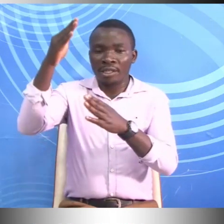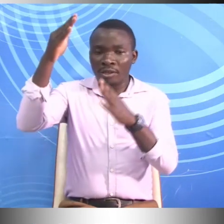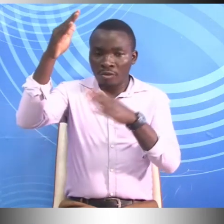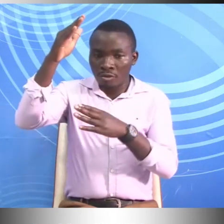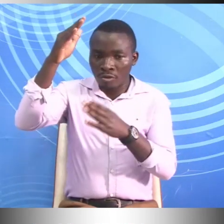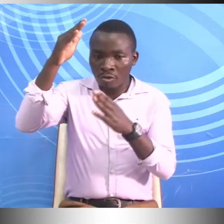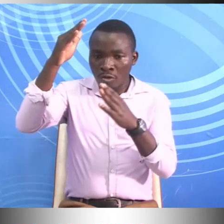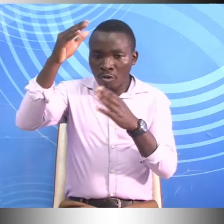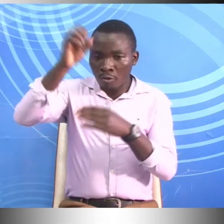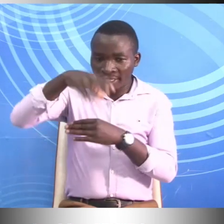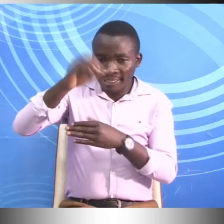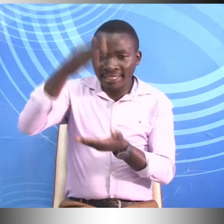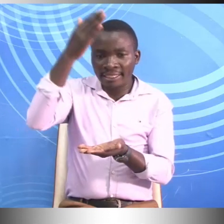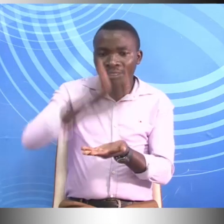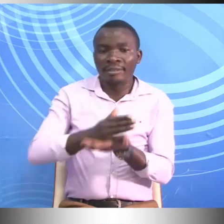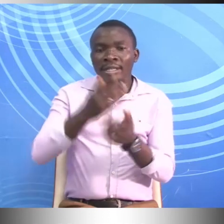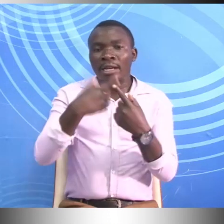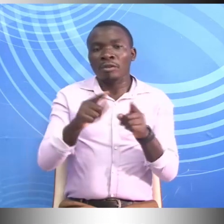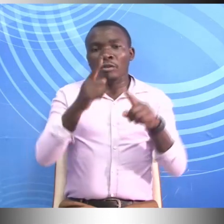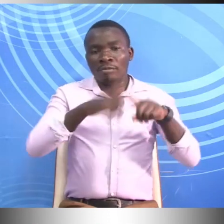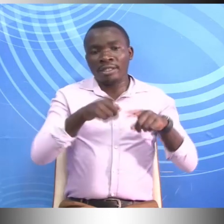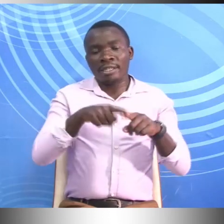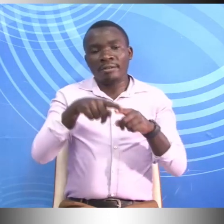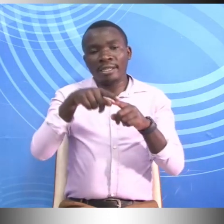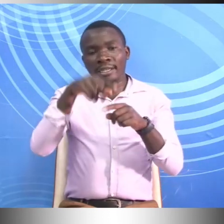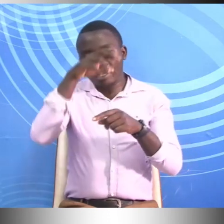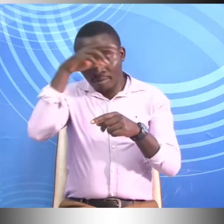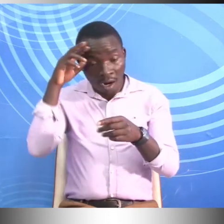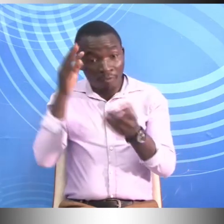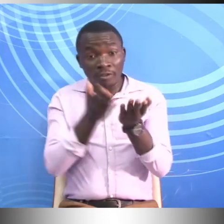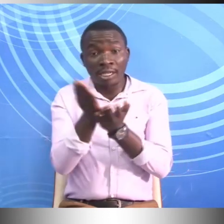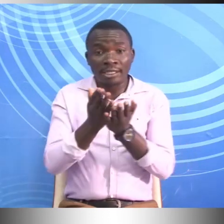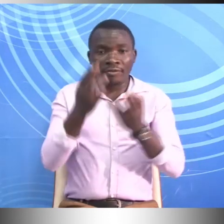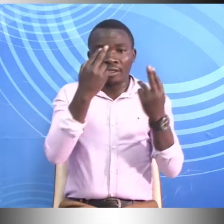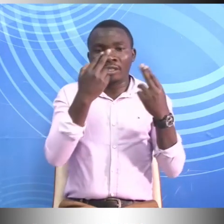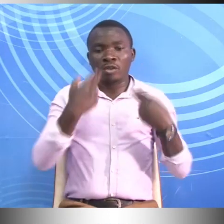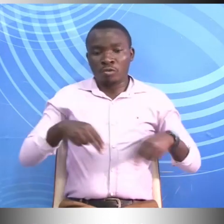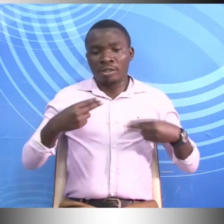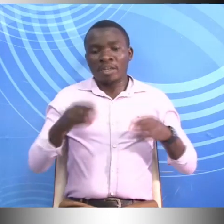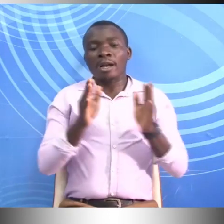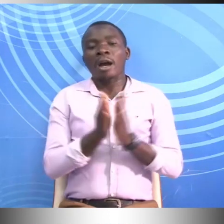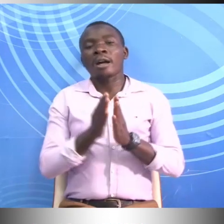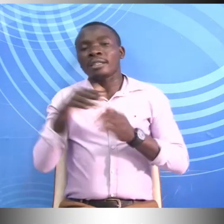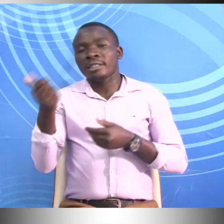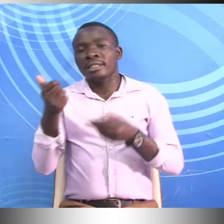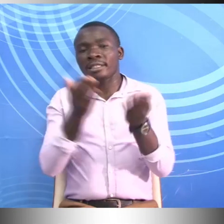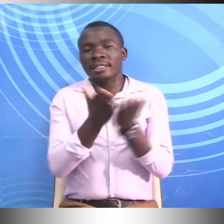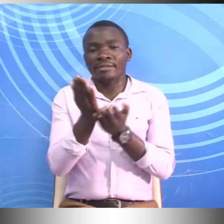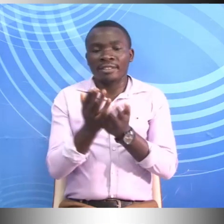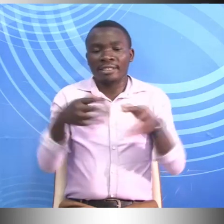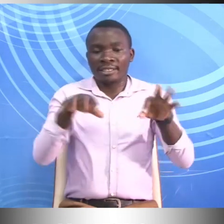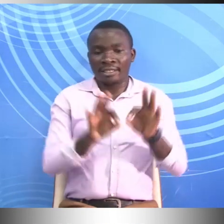zirabujijwe keretse ku mpamvu za serivisi z'ubuzima cyangwa izindi z'ingenzi. Icyakora imodoka